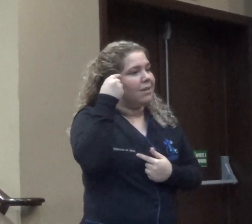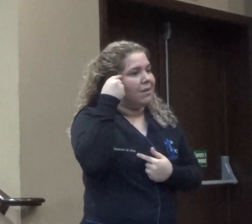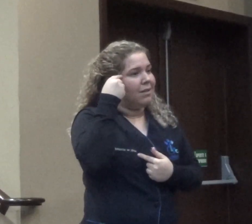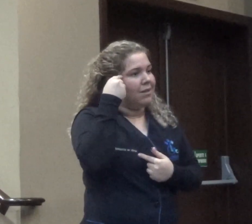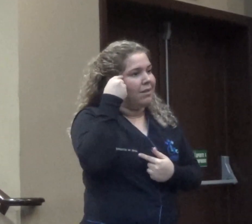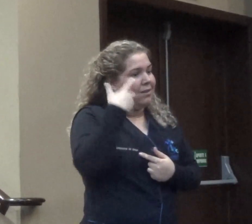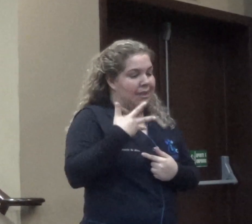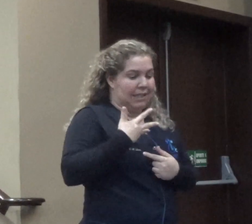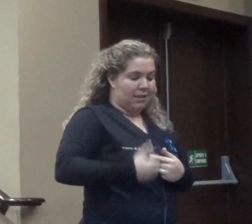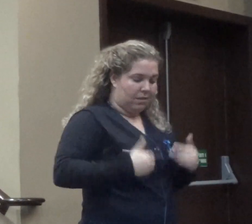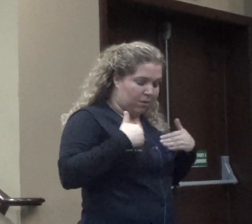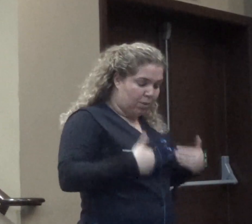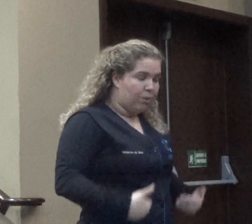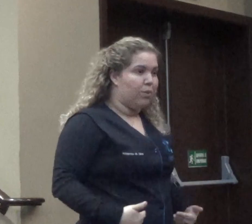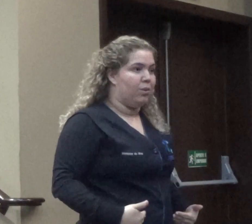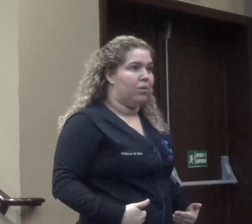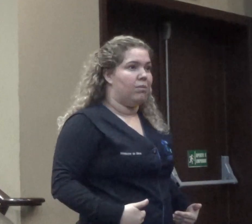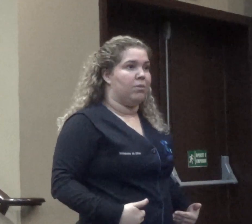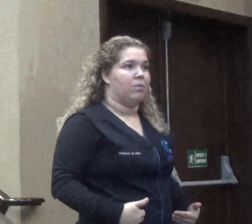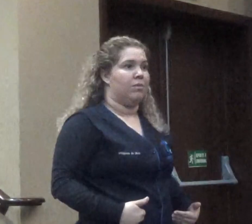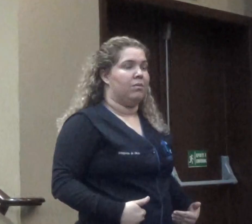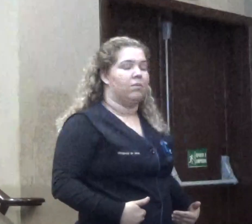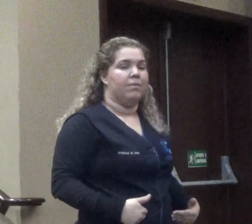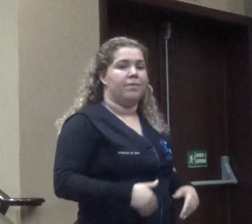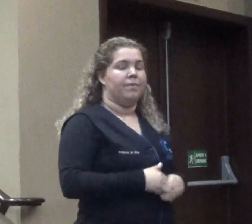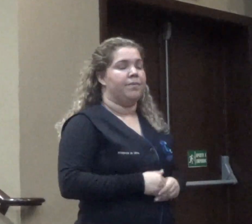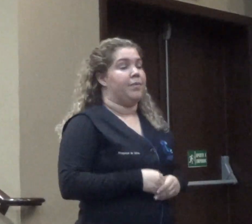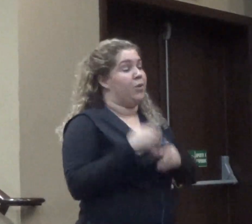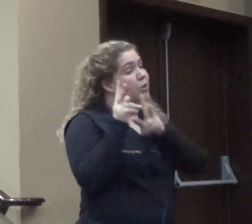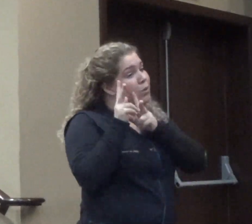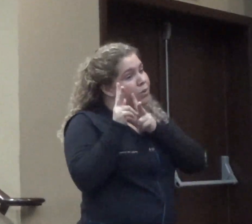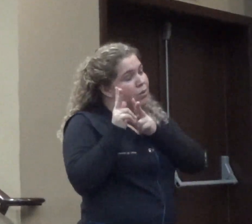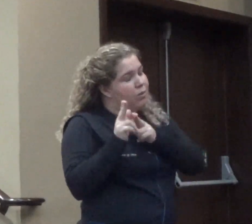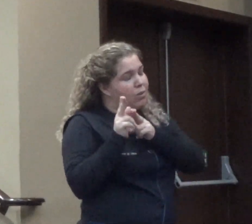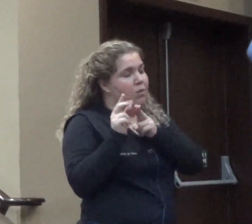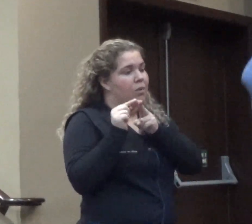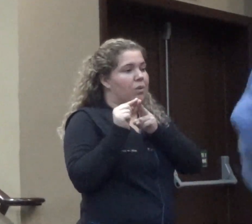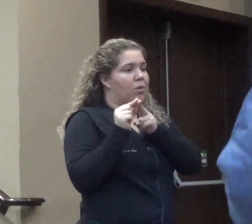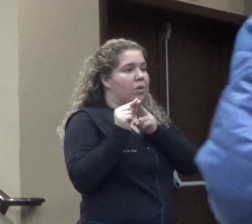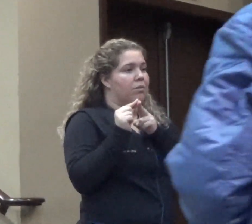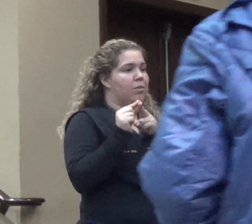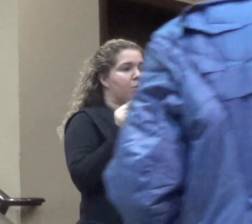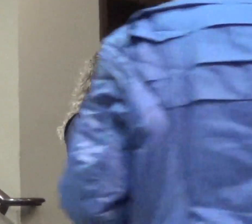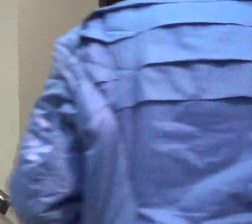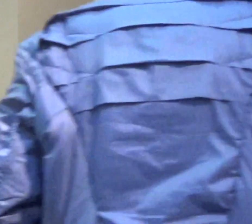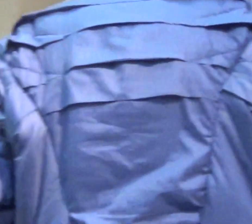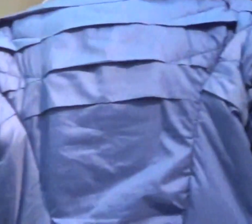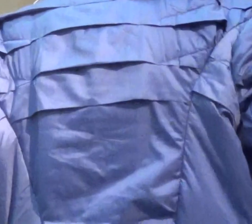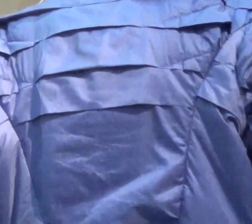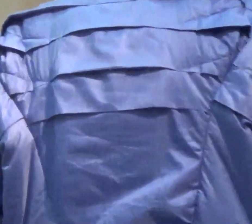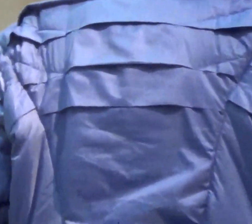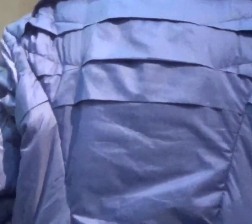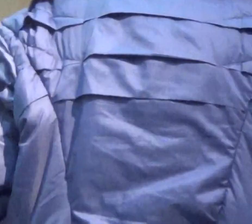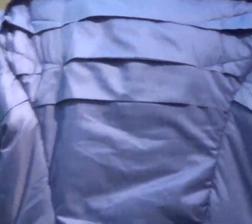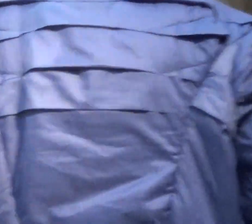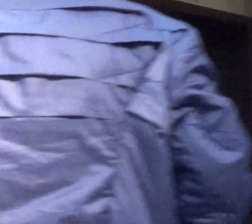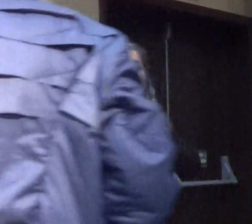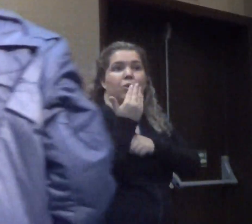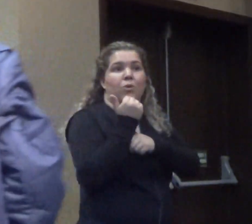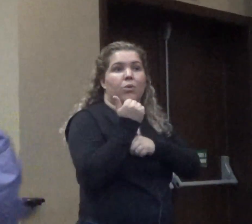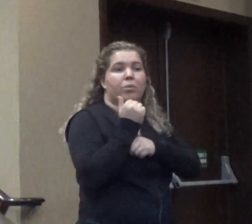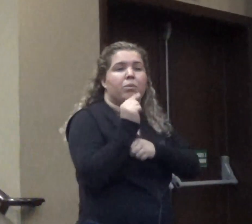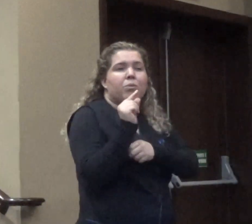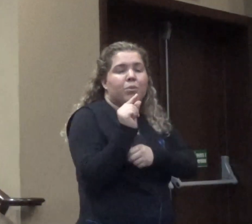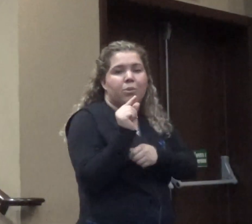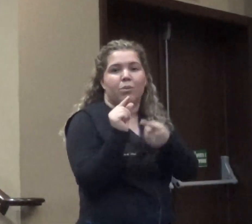Dormindo pouco, comendo e satisfazendo o